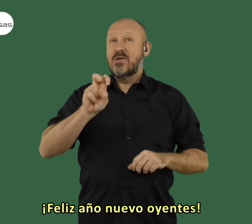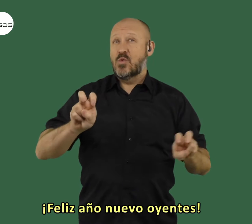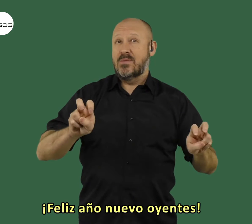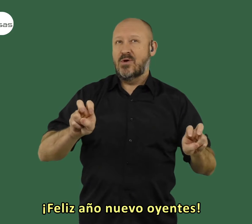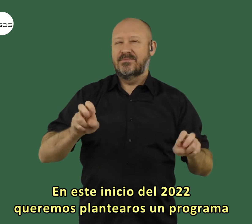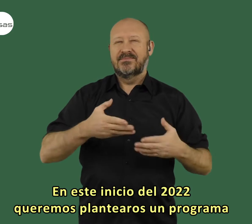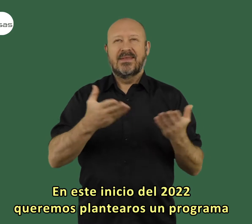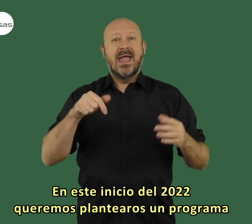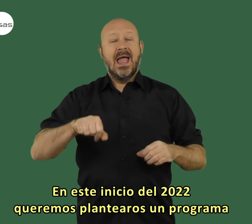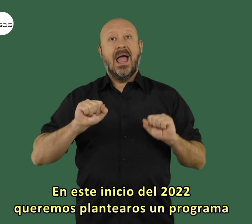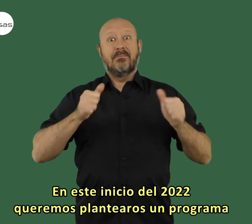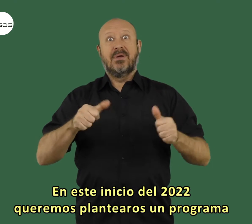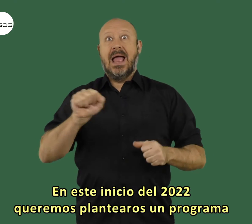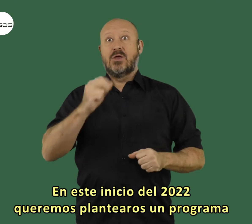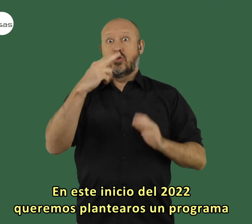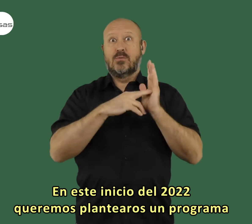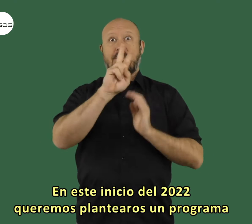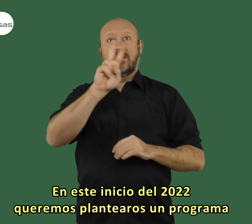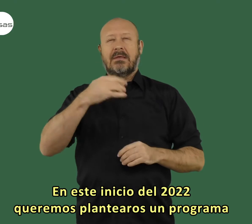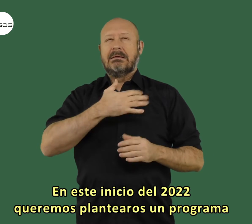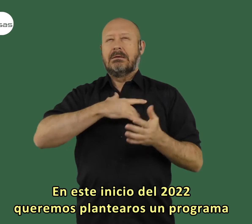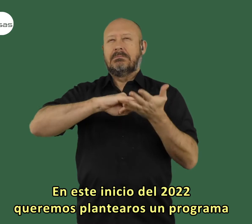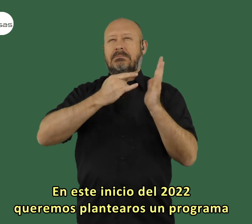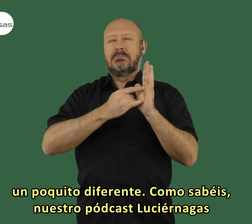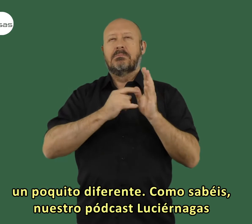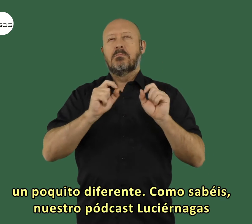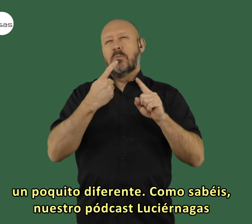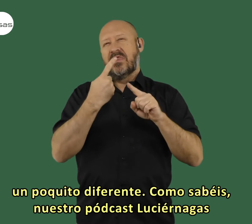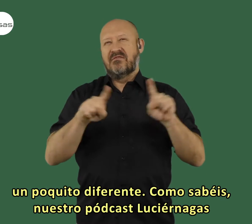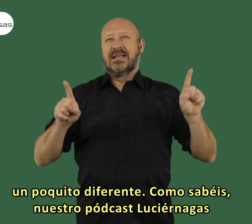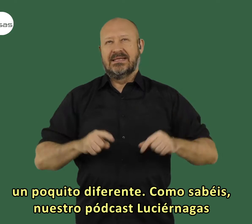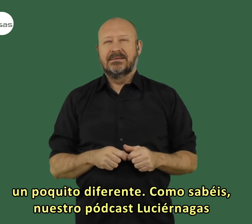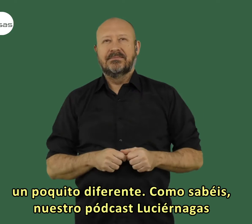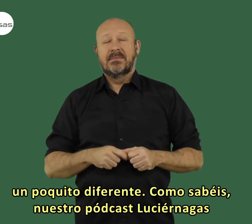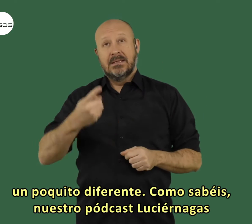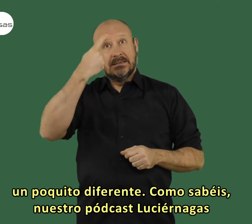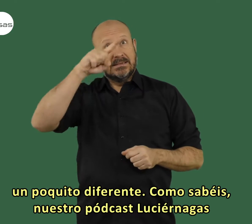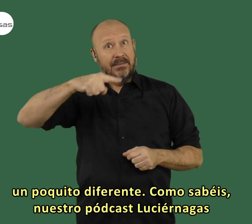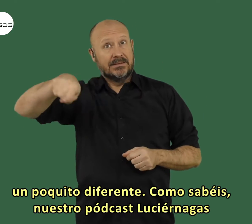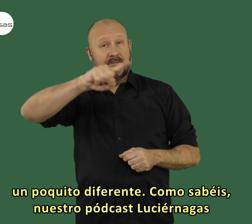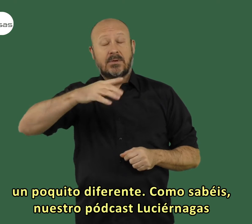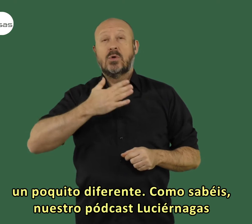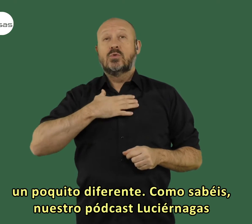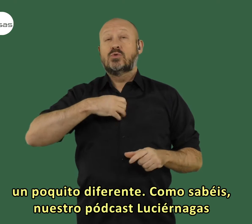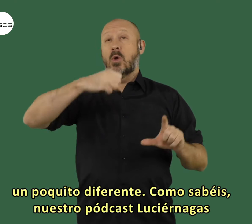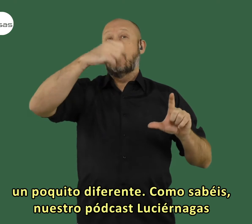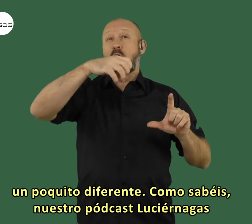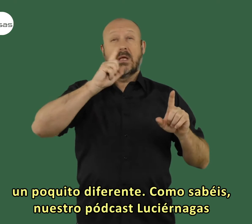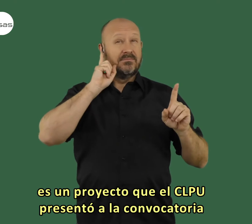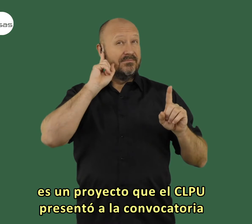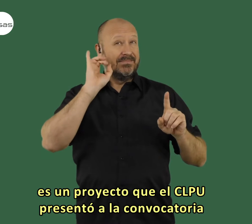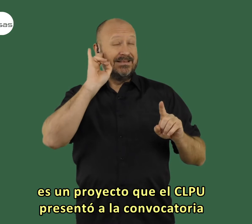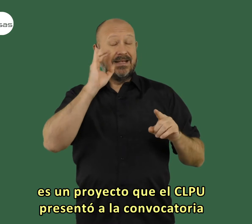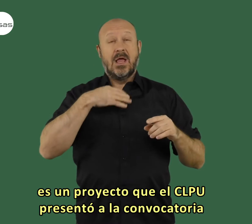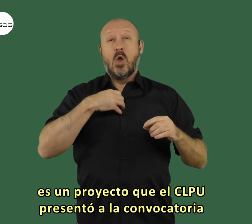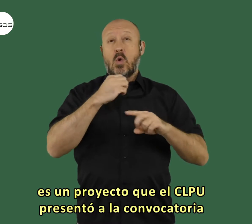Feliz año nuevo, oyentes. En este inicio del 2022 queremos plantearos un programa un poquito diferente. Como sabéis, nuestro podcast